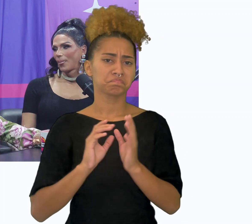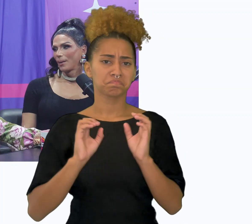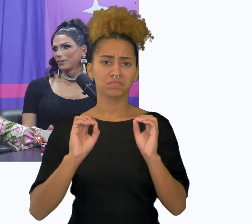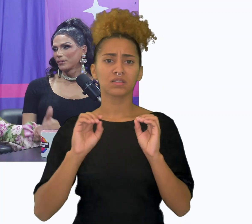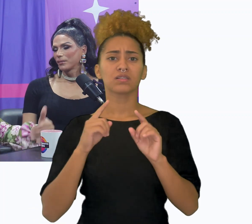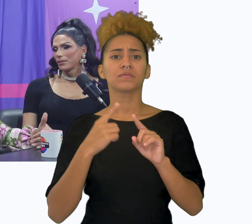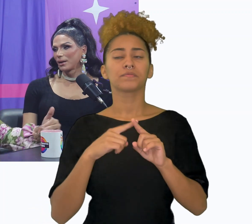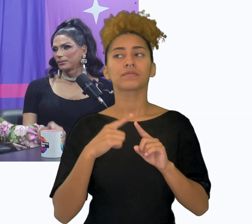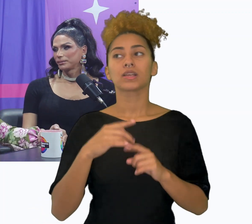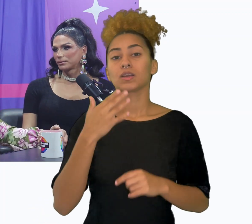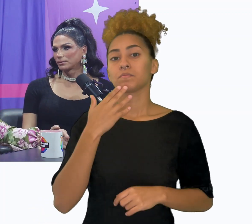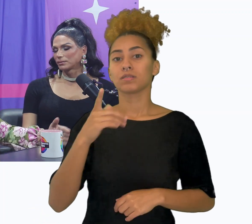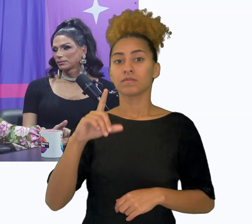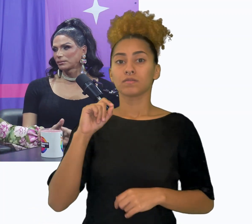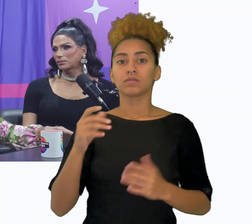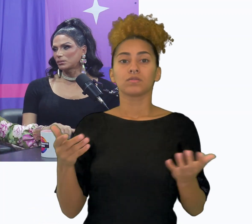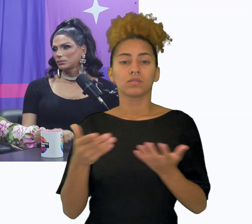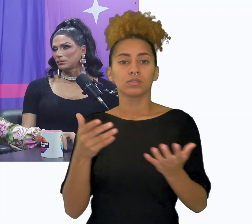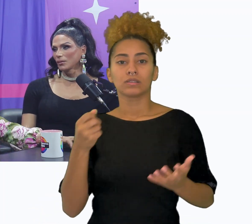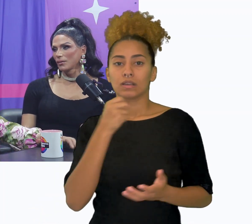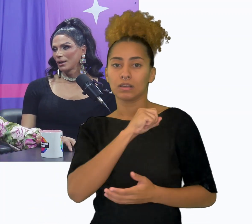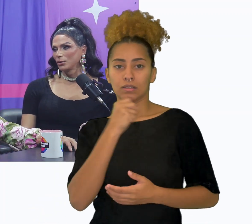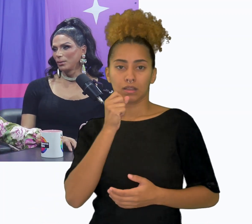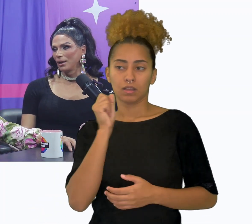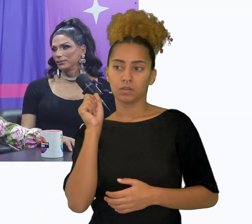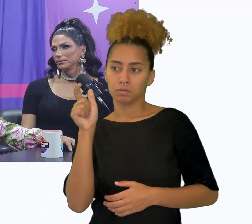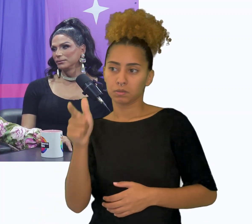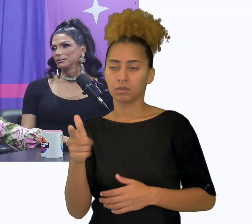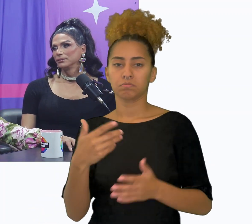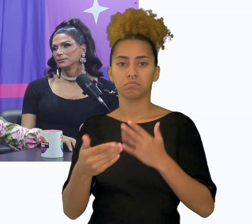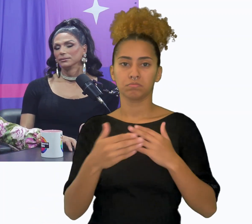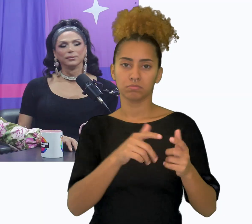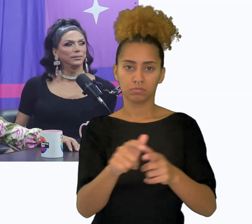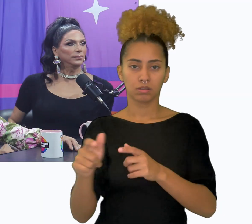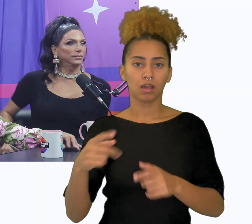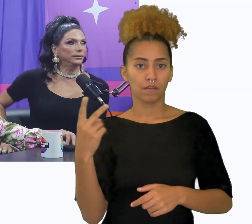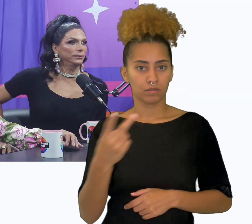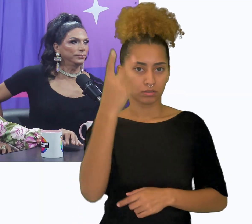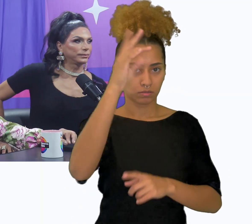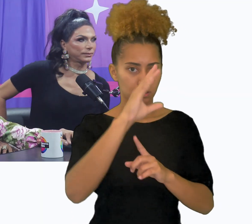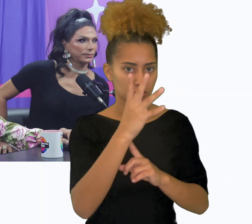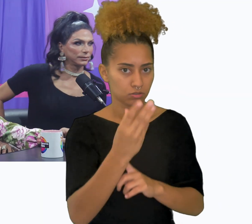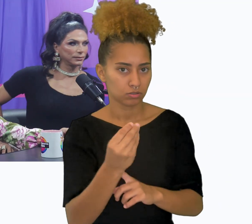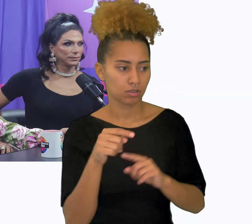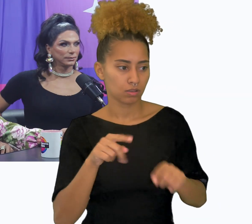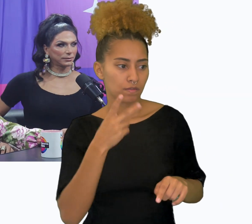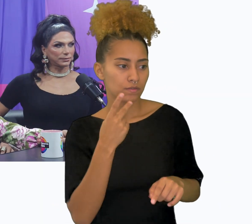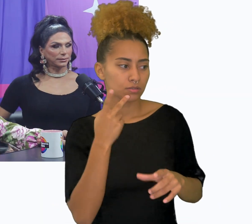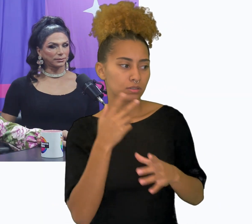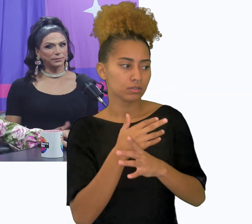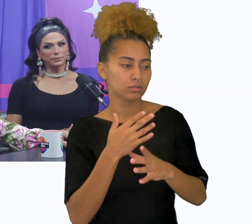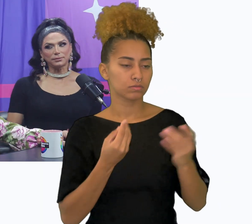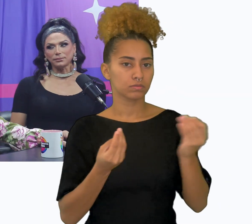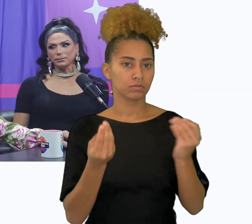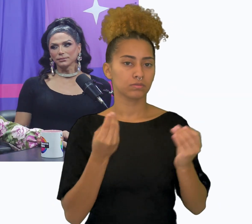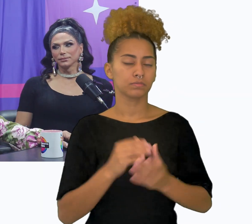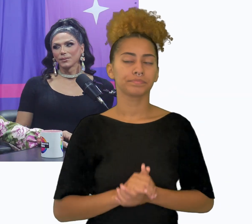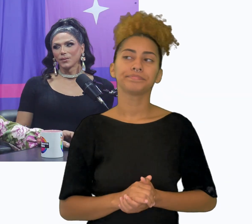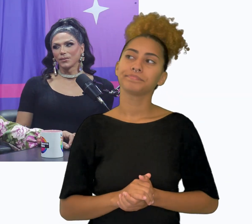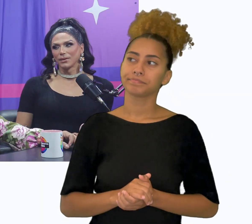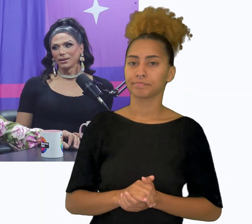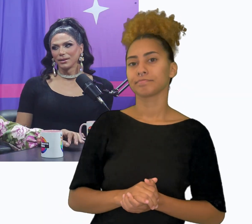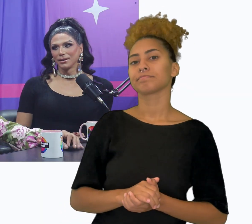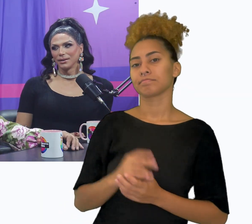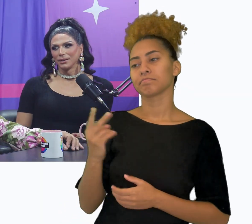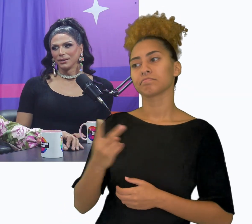assim. Mas eu prefiro hoje em dia cantar do que fazer o lip sync. E a valorização do artista aqui em Fortaleza?